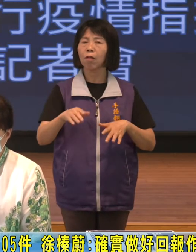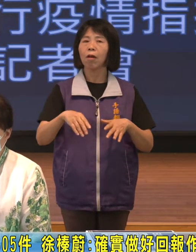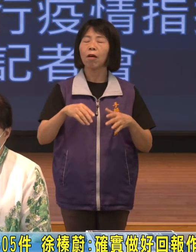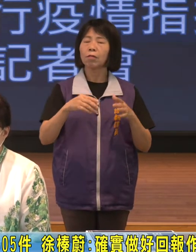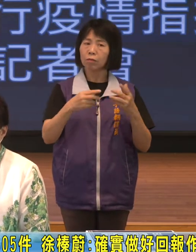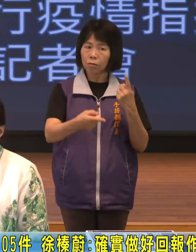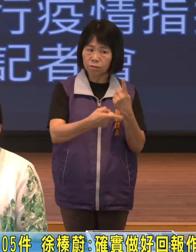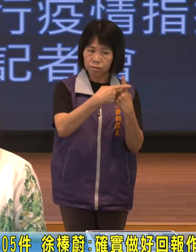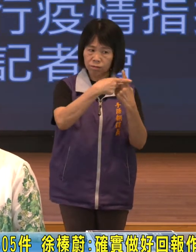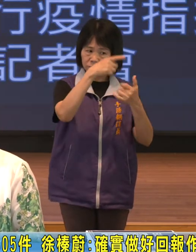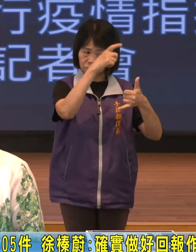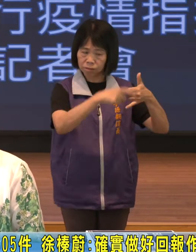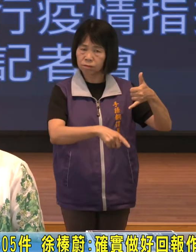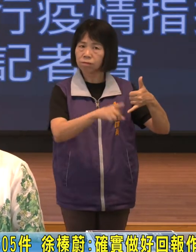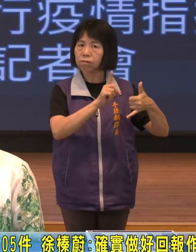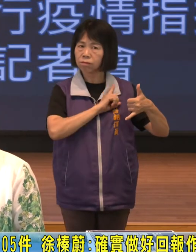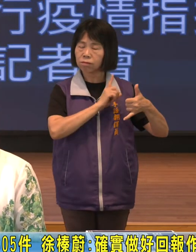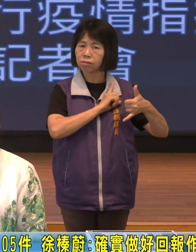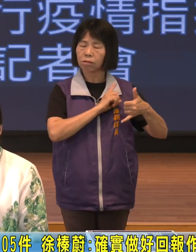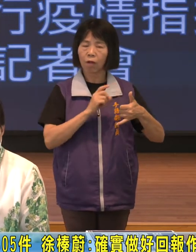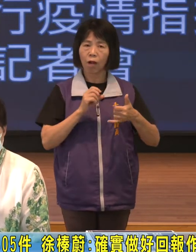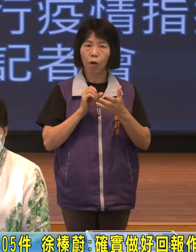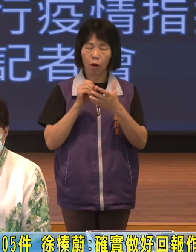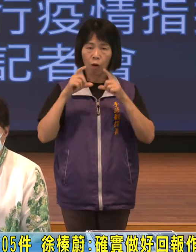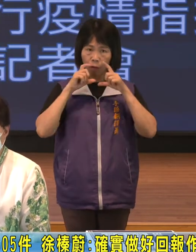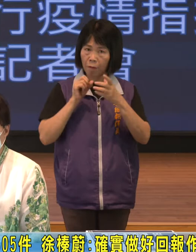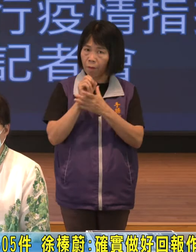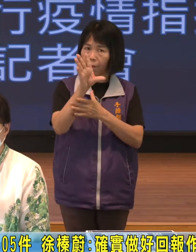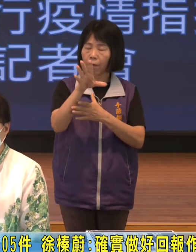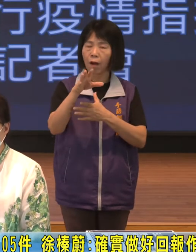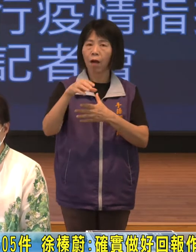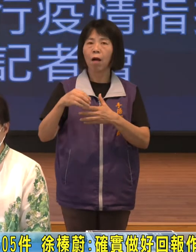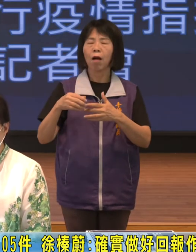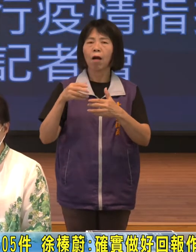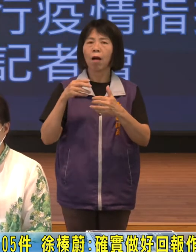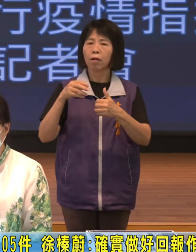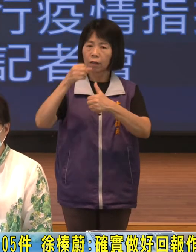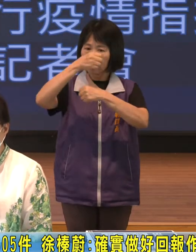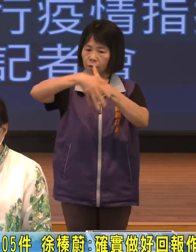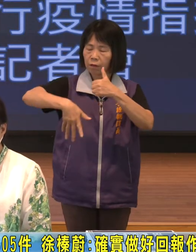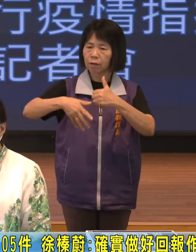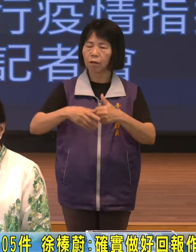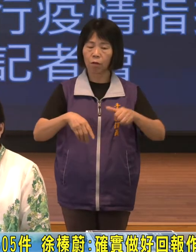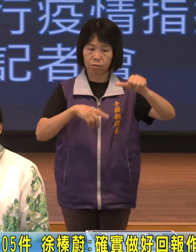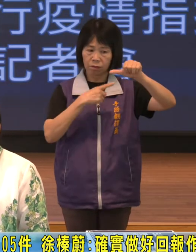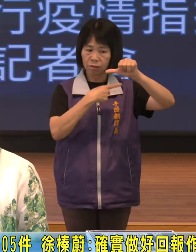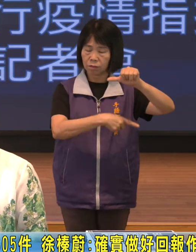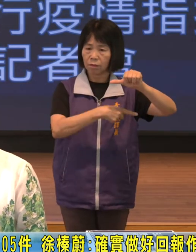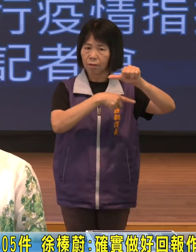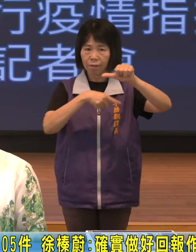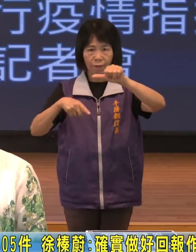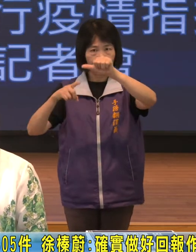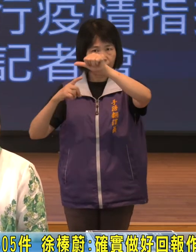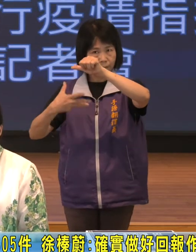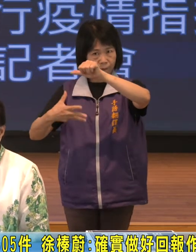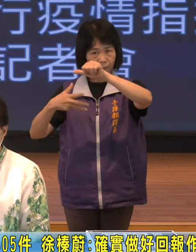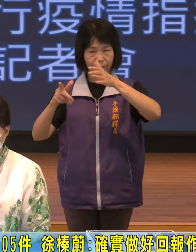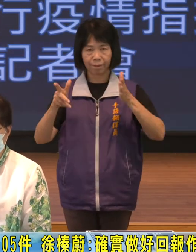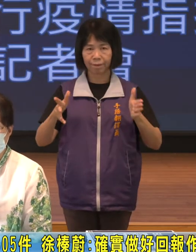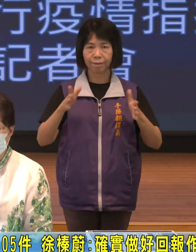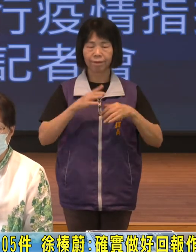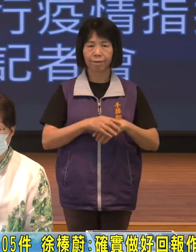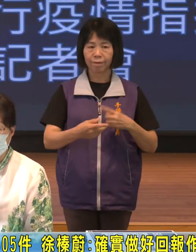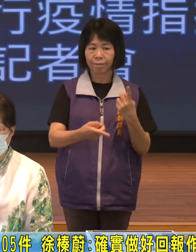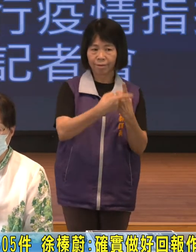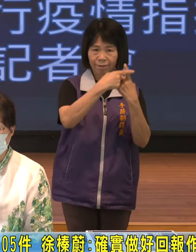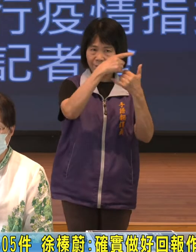者他要自主回报疫调系统。那我们看从5月1号到5月8号，我们的